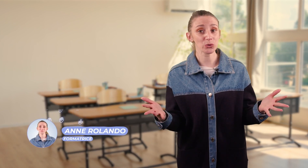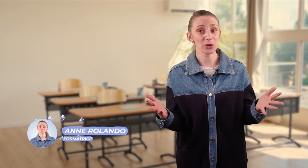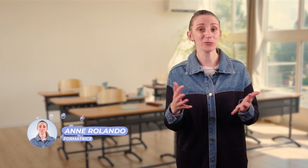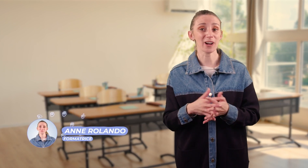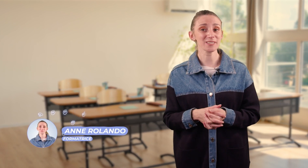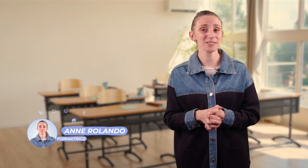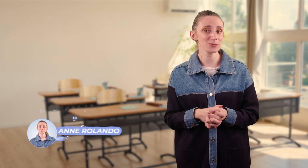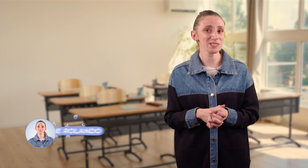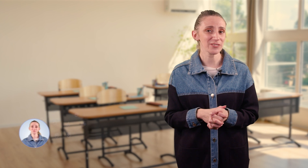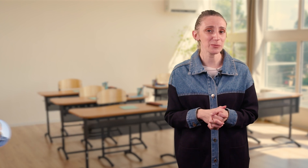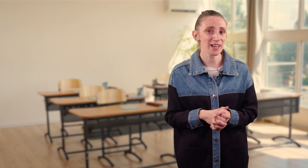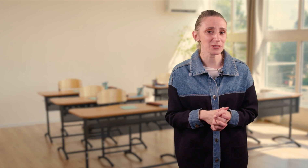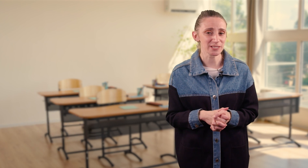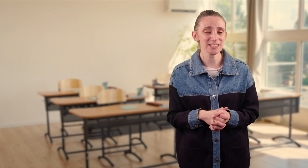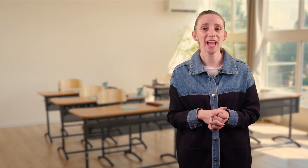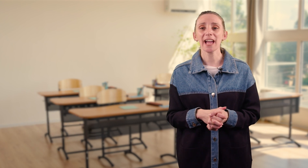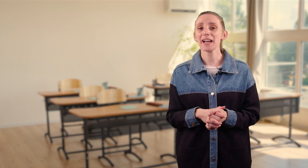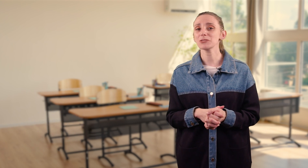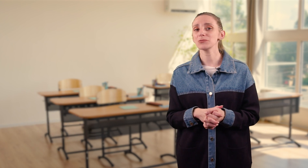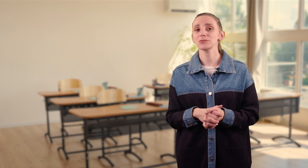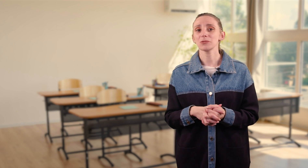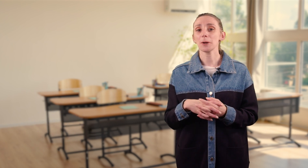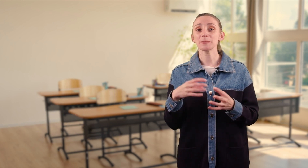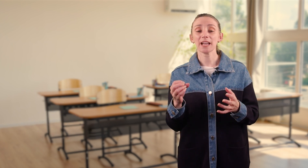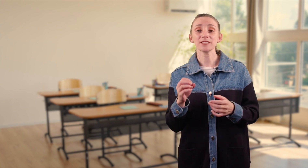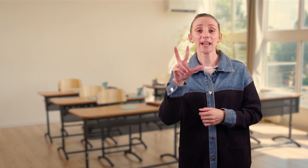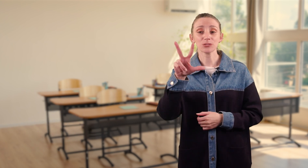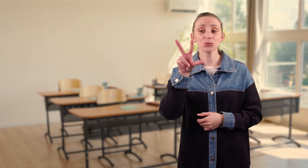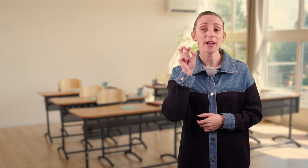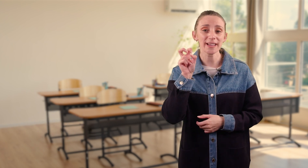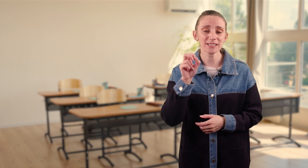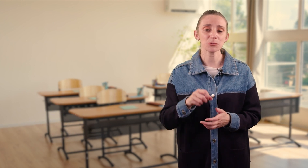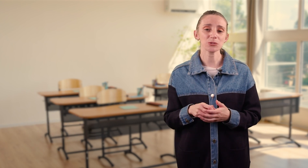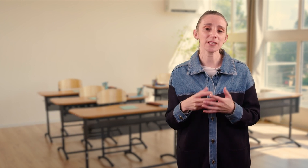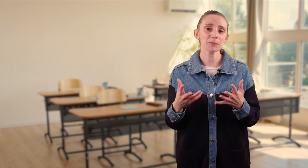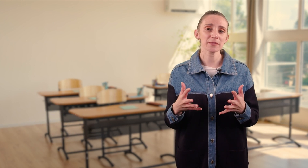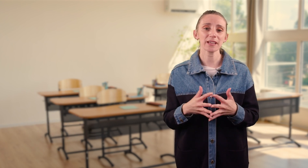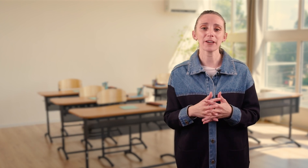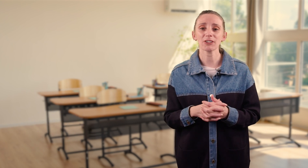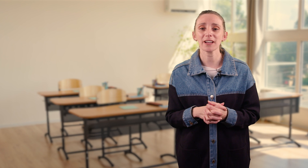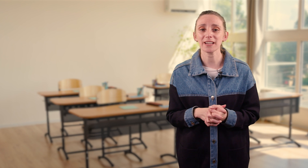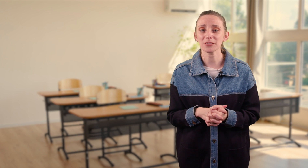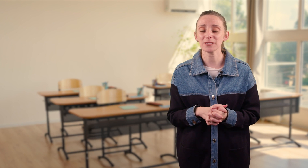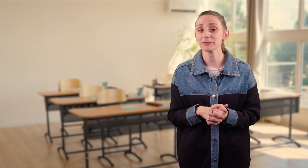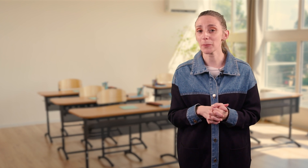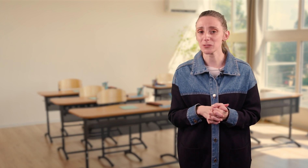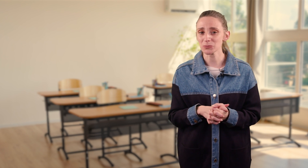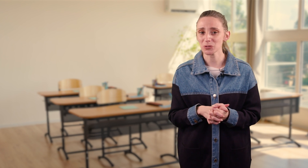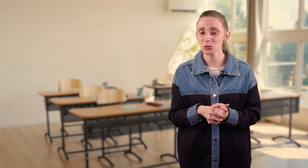pour voir si vous avez bien réussi à tout observer, à tout réceptionner et avoir quelques informations sur